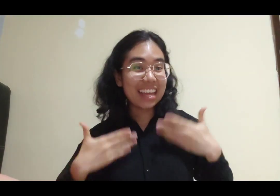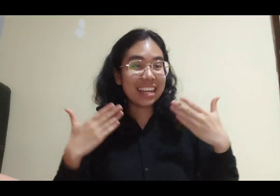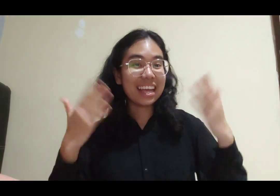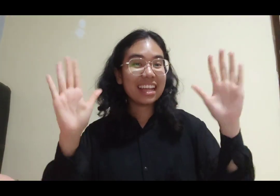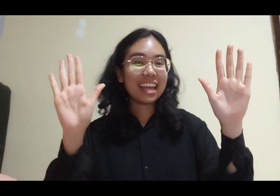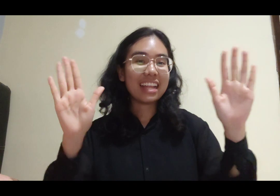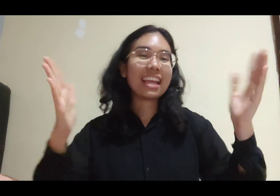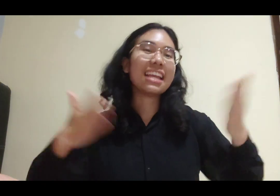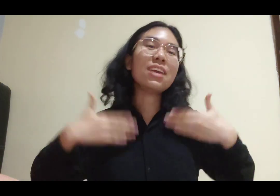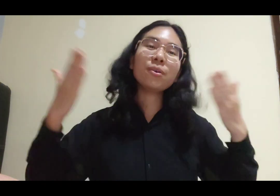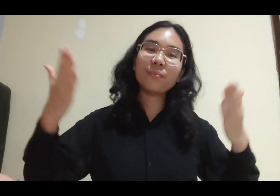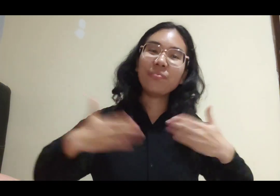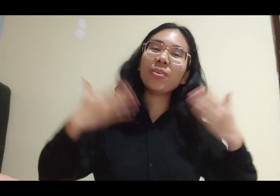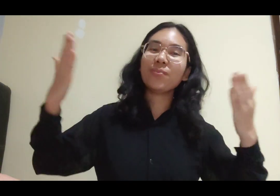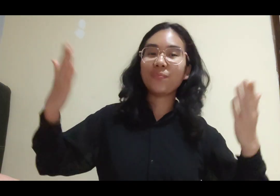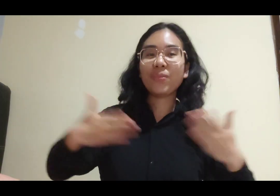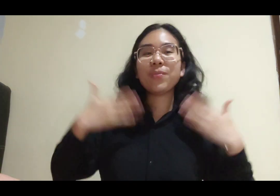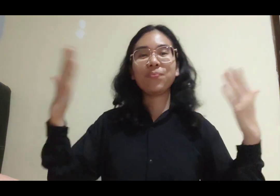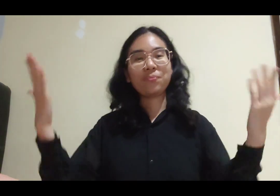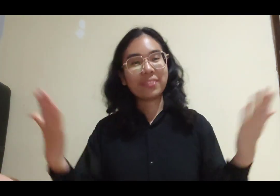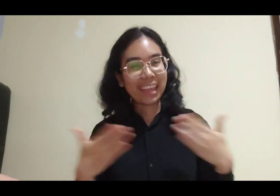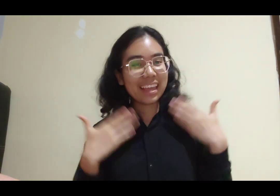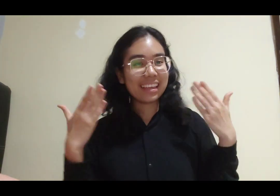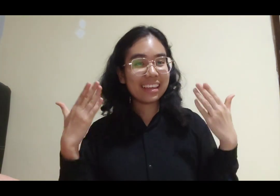menyegarkan. Tangannya kayak gini, hup hup hup. Oke.